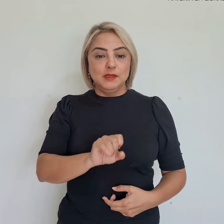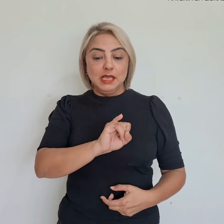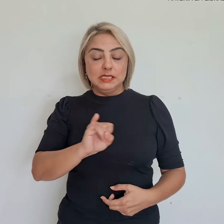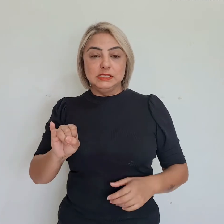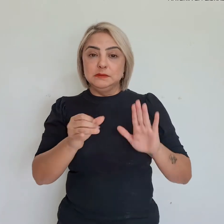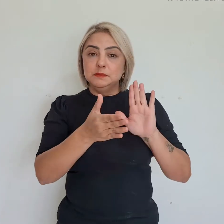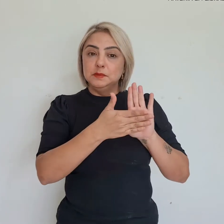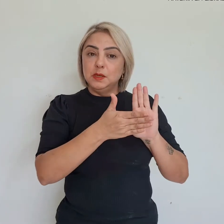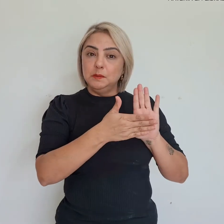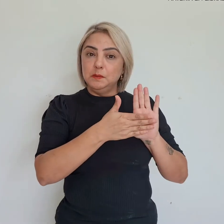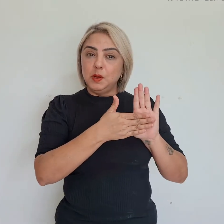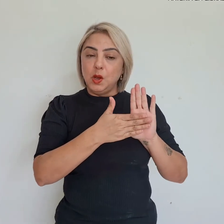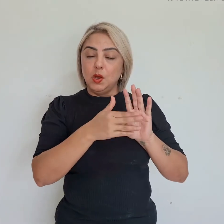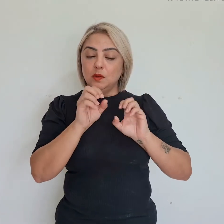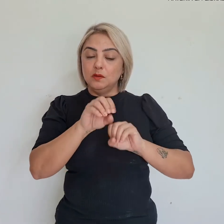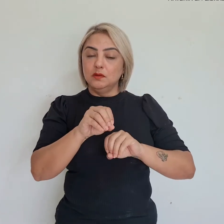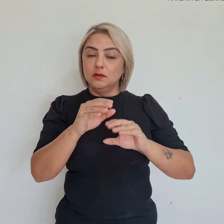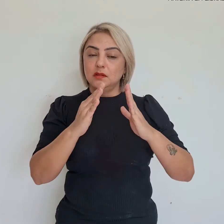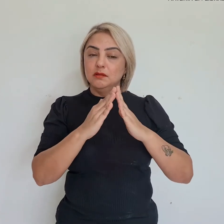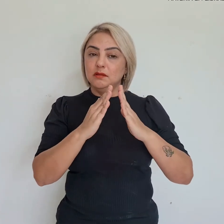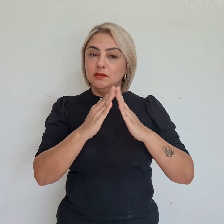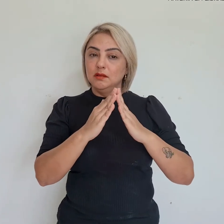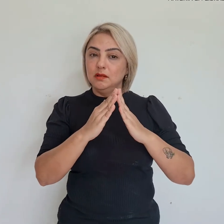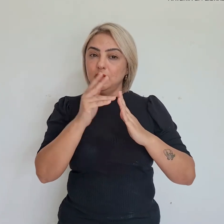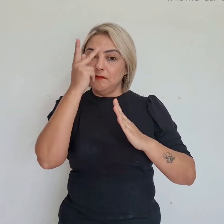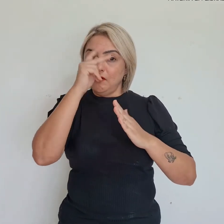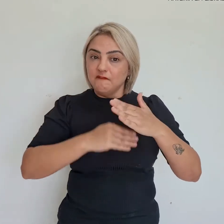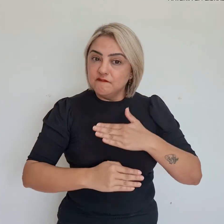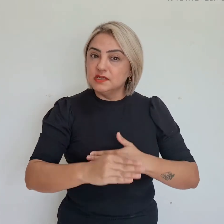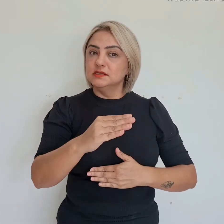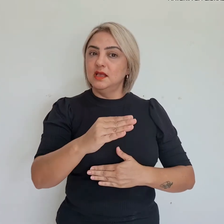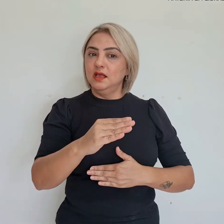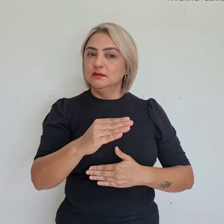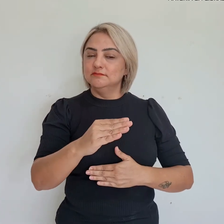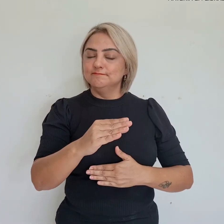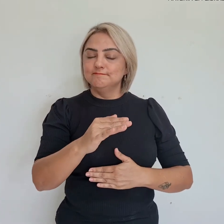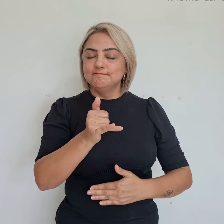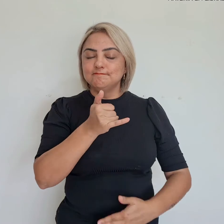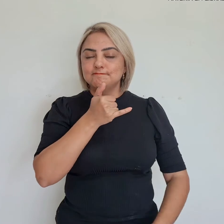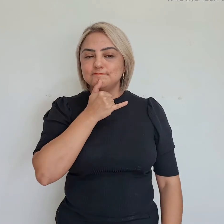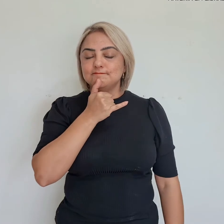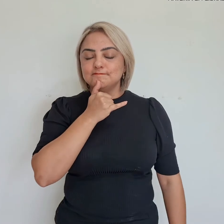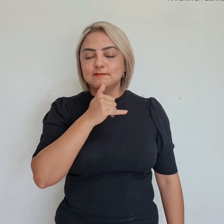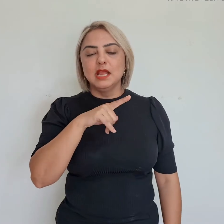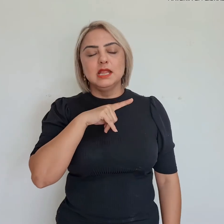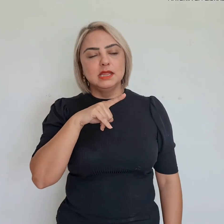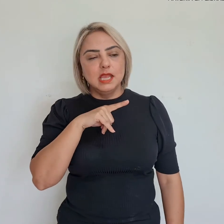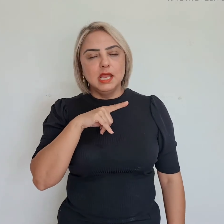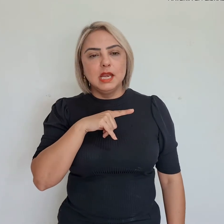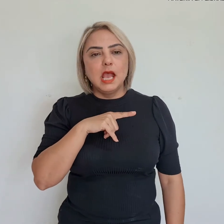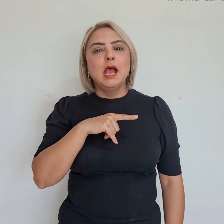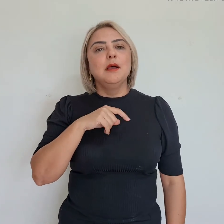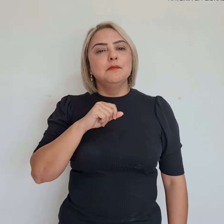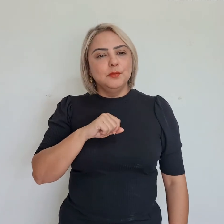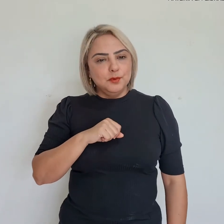proposta de homeschooling for para frente, infelizmente terá muita chance de a